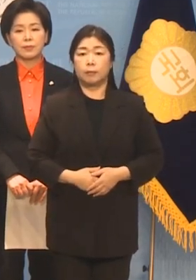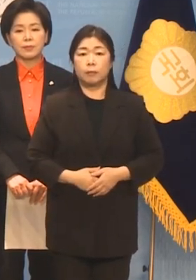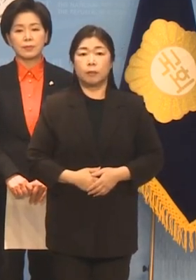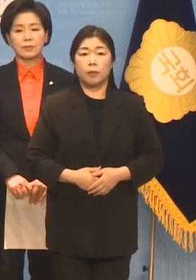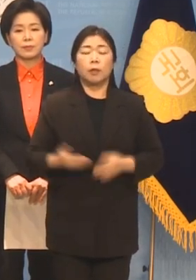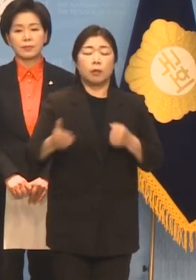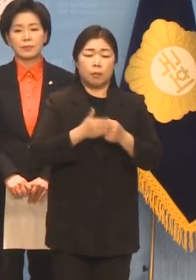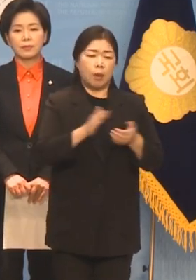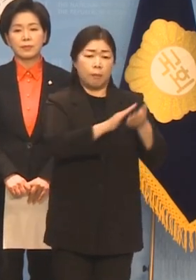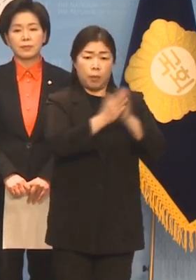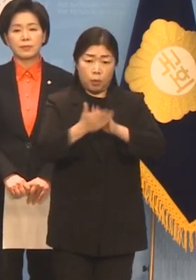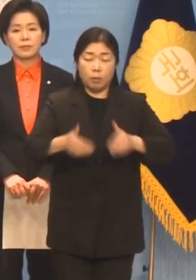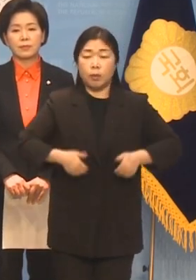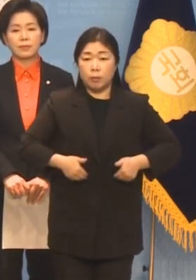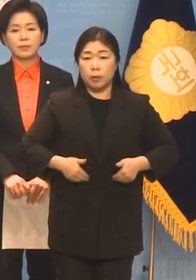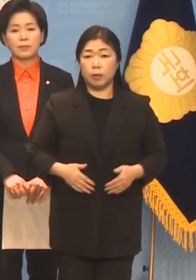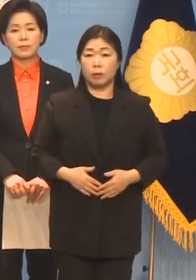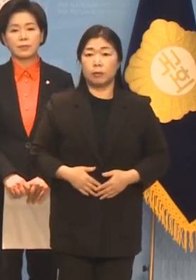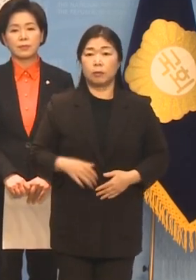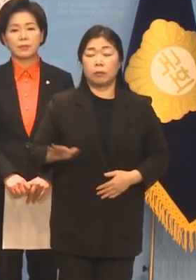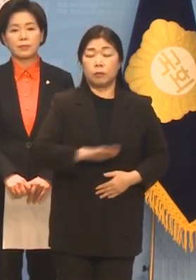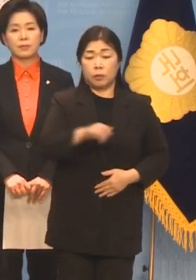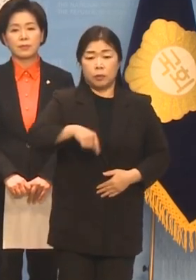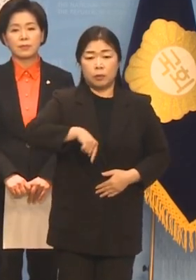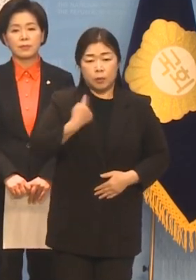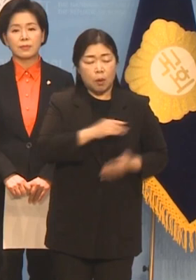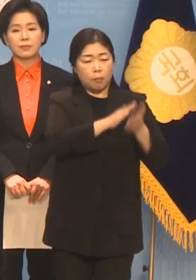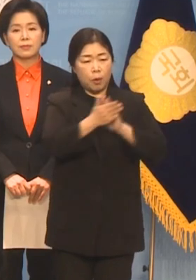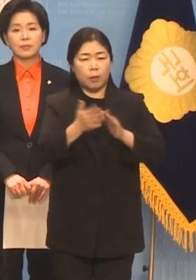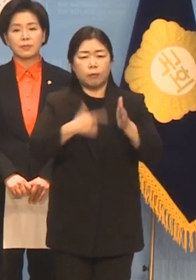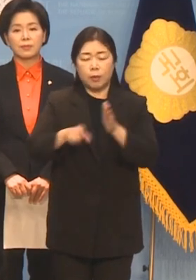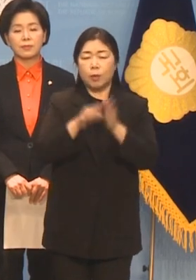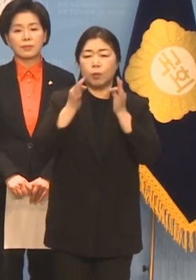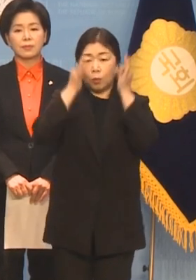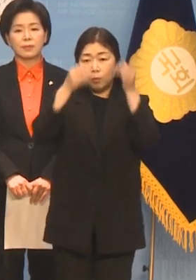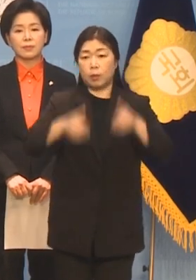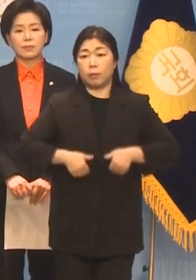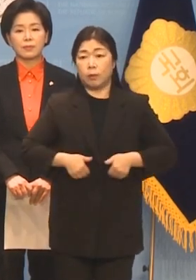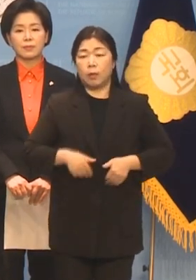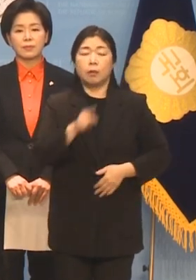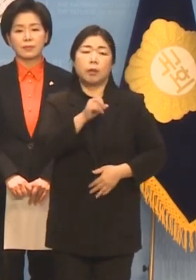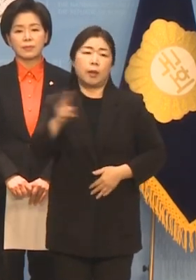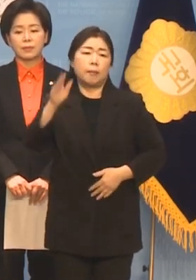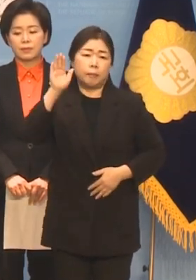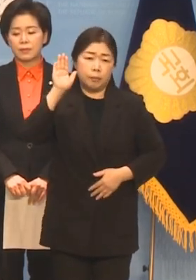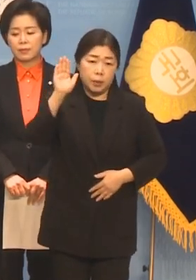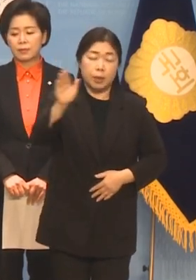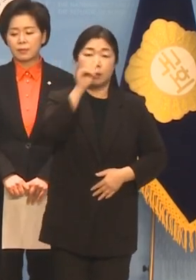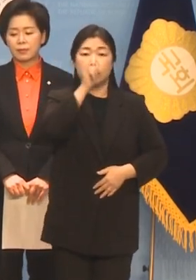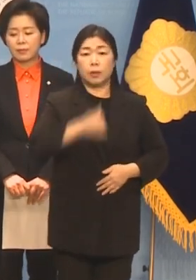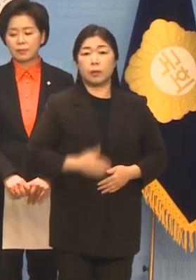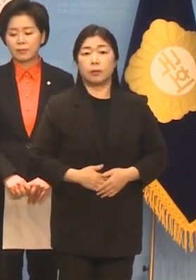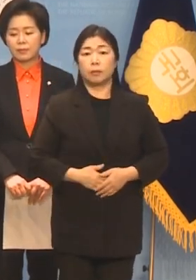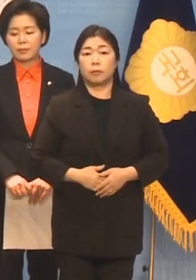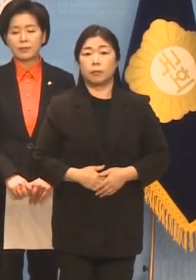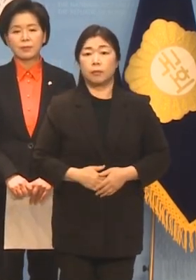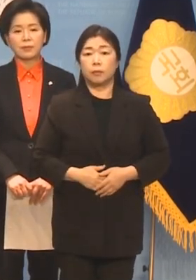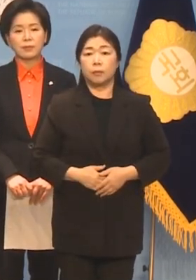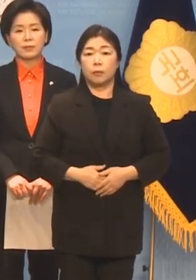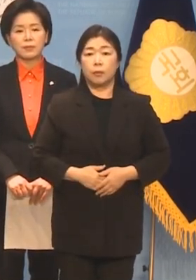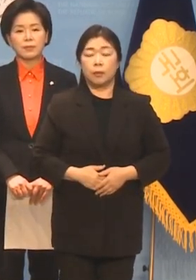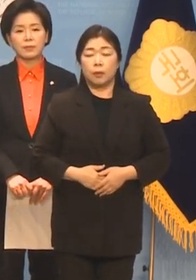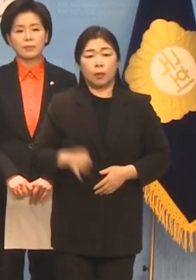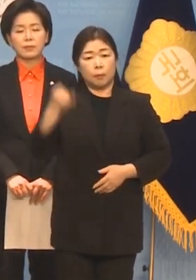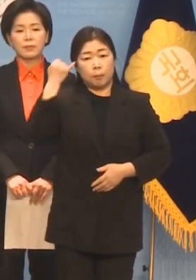합니다. 우리 스스로 변하고자 노력해야 합니다. 그래야 미래가 있습니다. 창의와